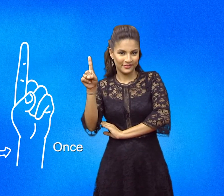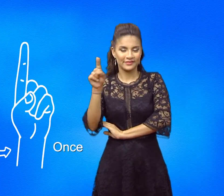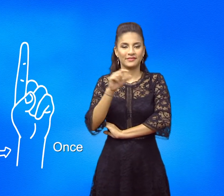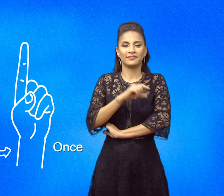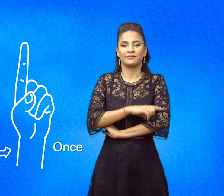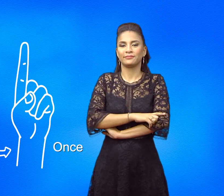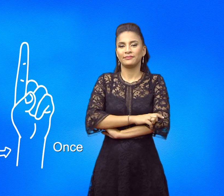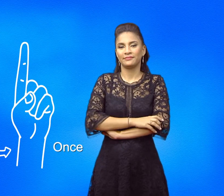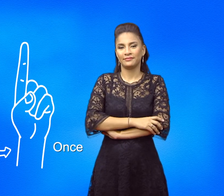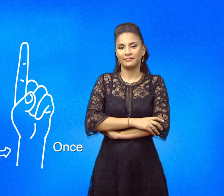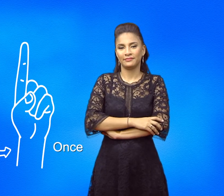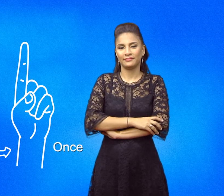11